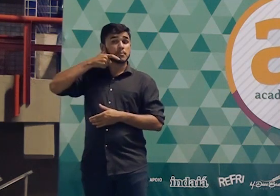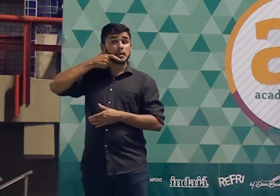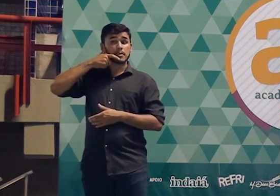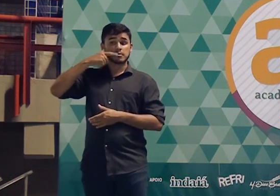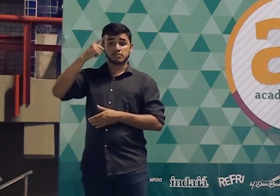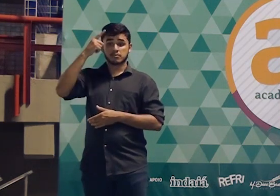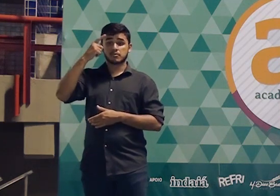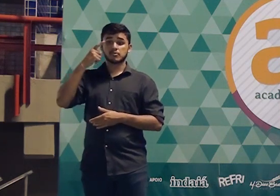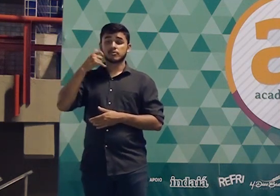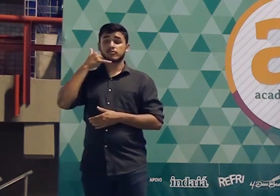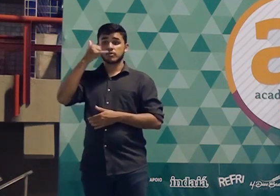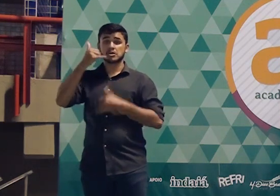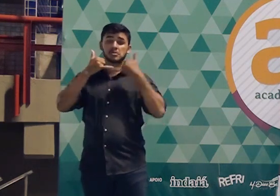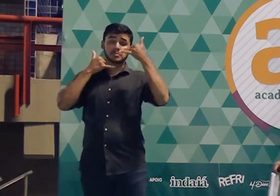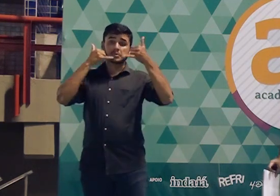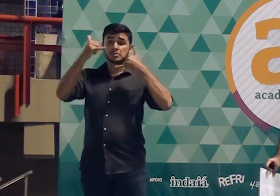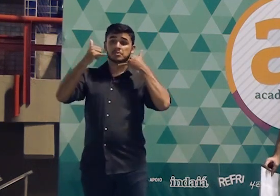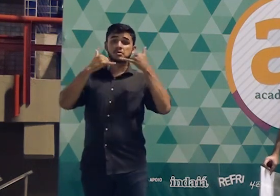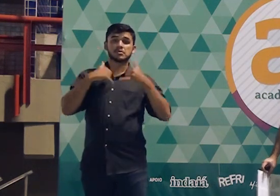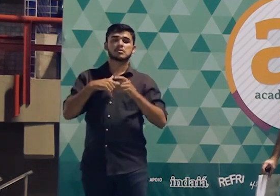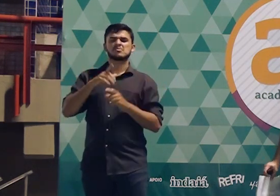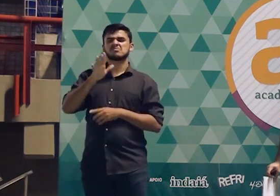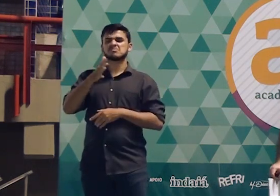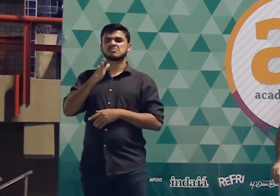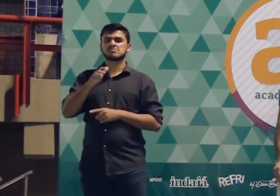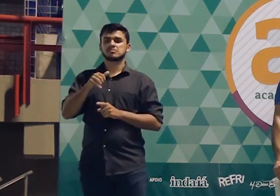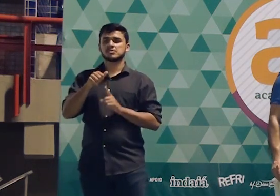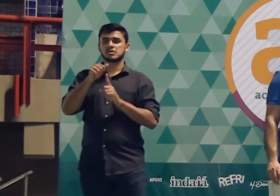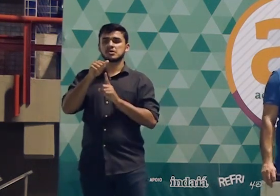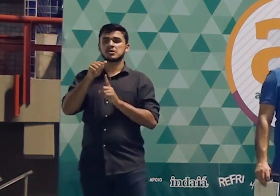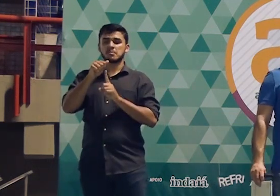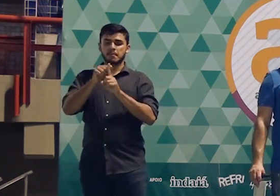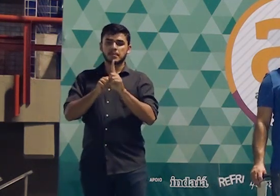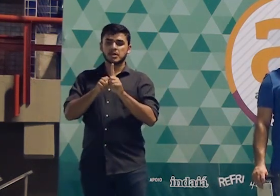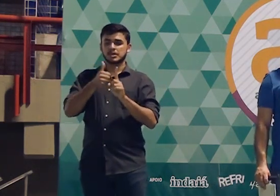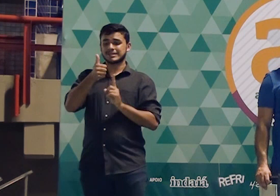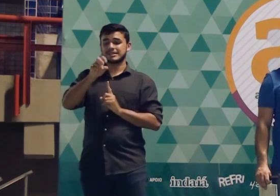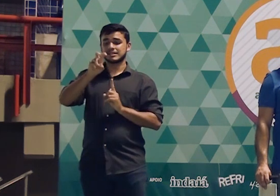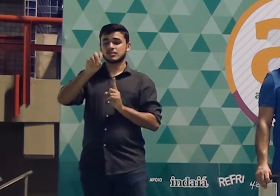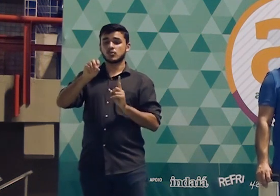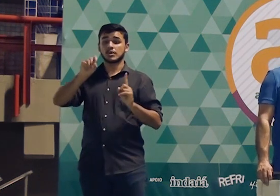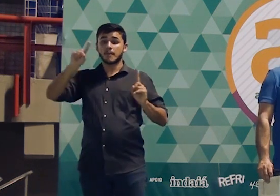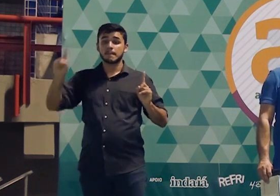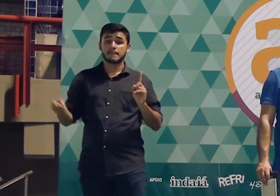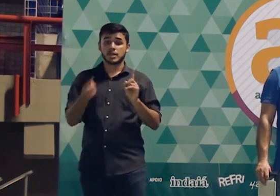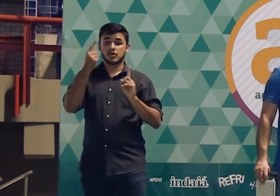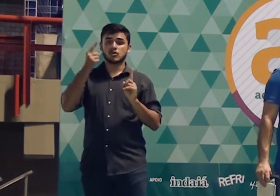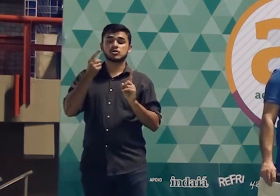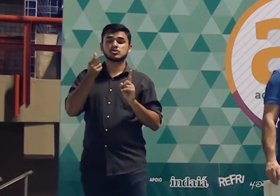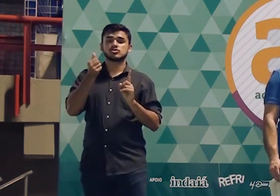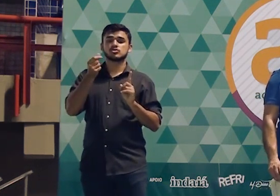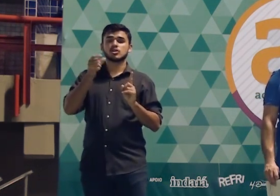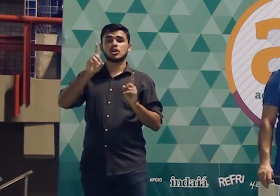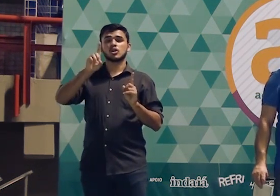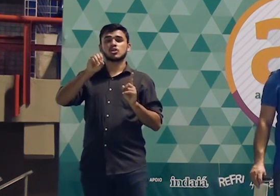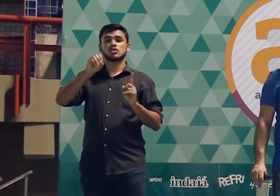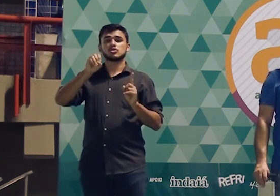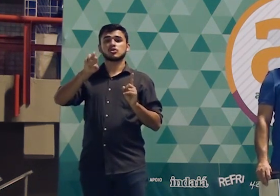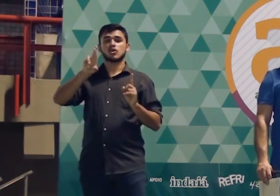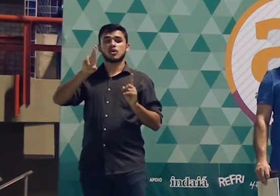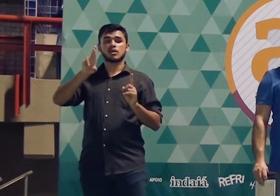Índia que por mês, o cara vende $150 milhões. Um vendedor.